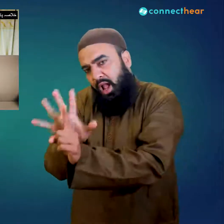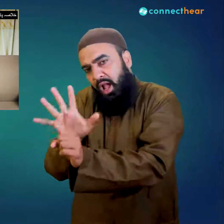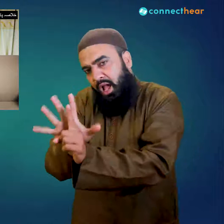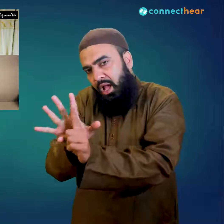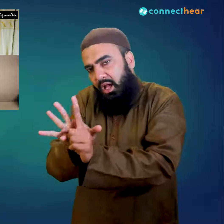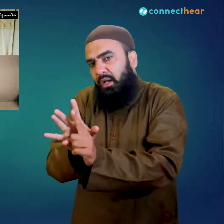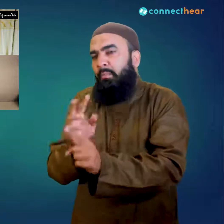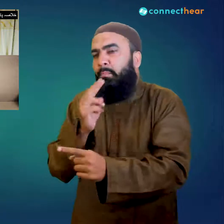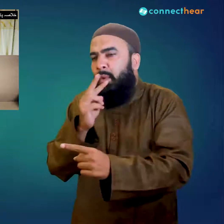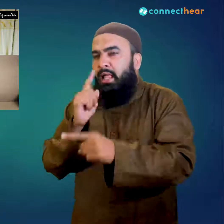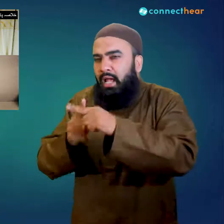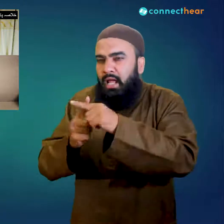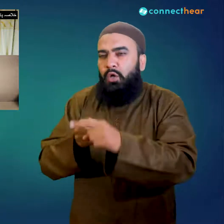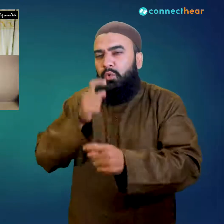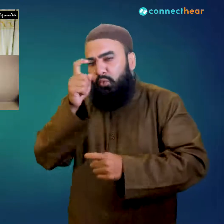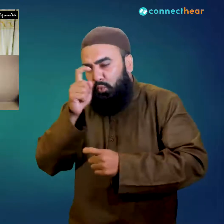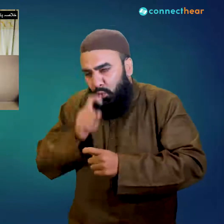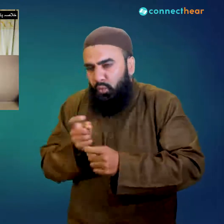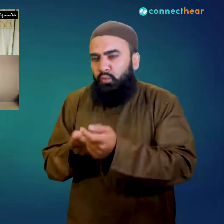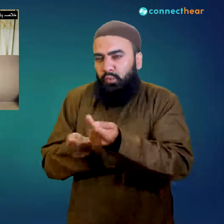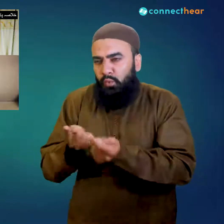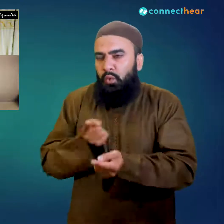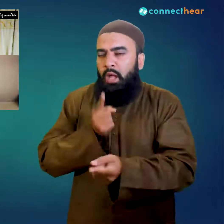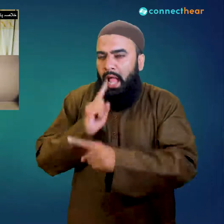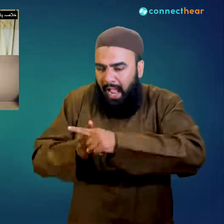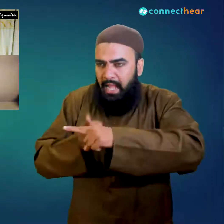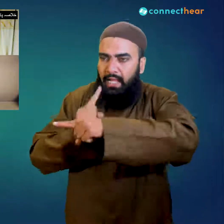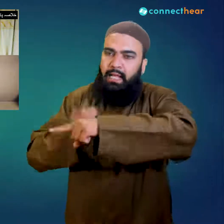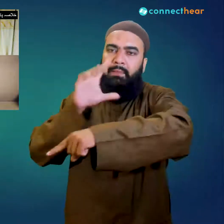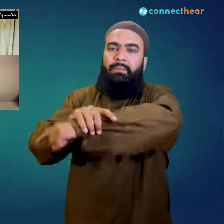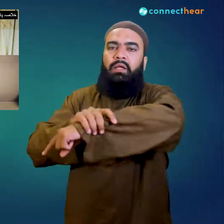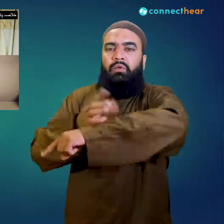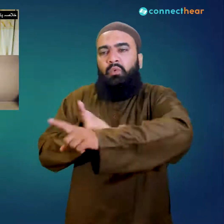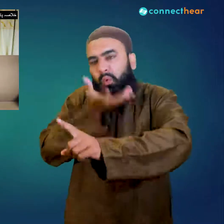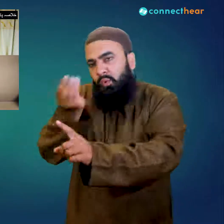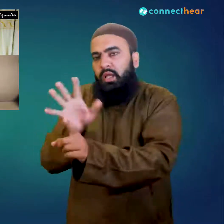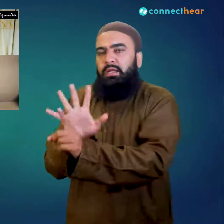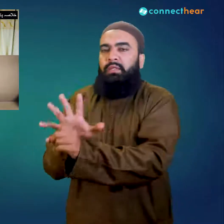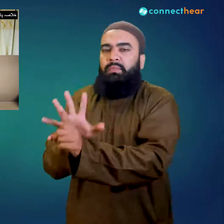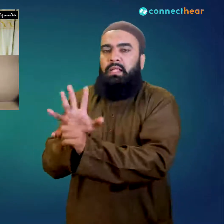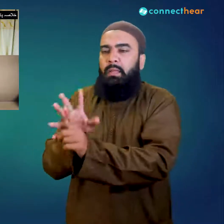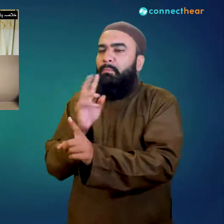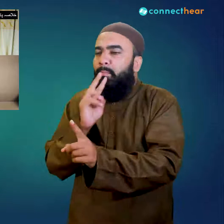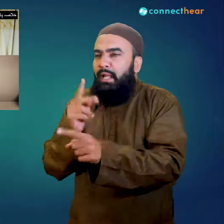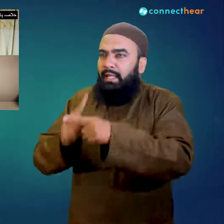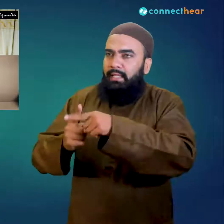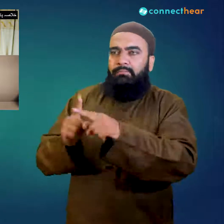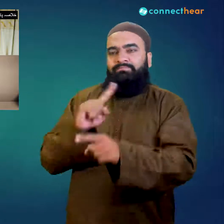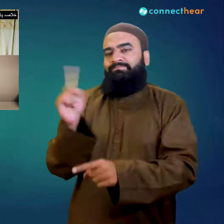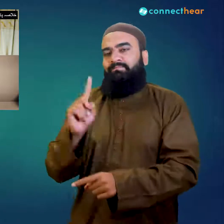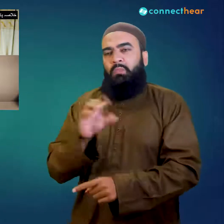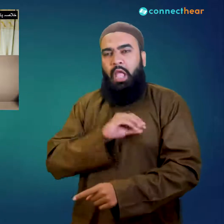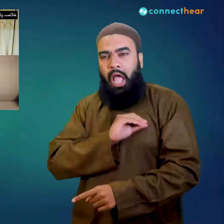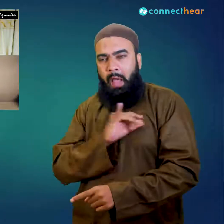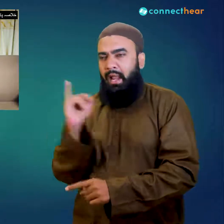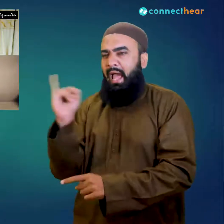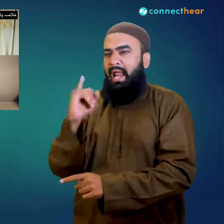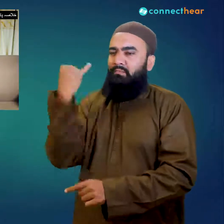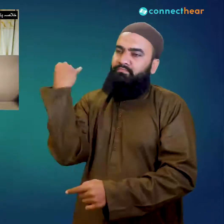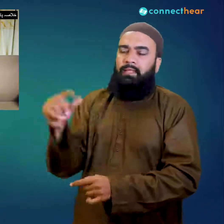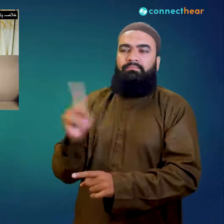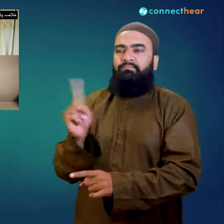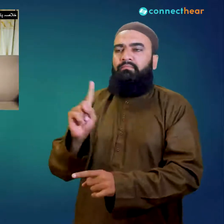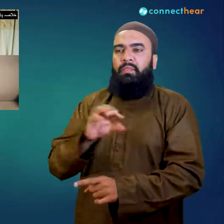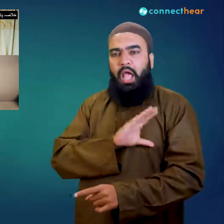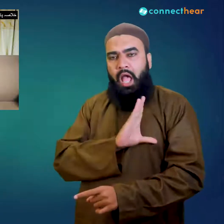عمل کرتی ہے اور دوسروں کو بھی ترغیب دیتی ہے، بری باتوں سے خود بھی رکتی ہے، دوسروں کو بھی روکنے کی کوشش کرتی ہے، جس کو